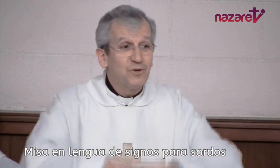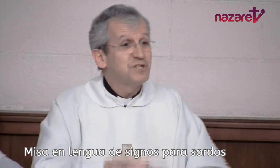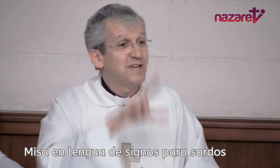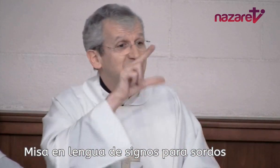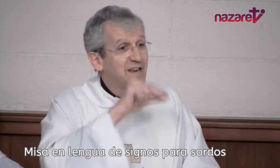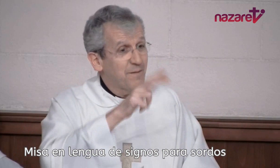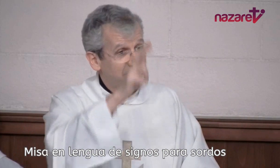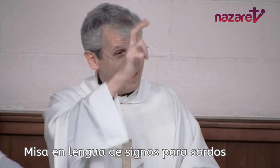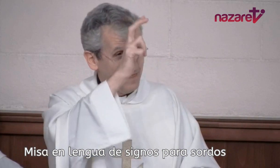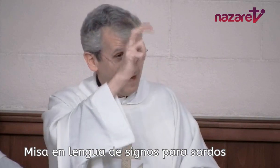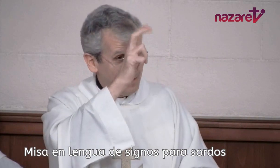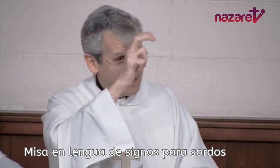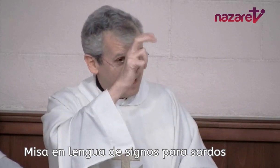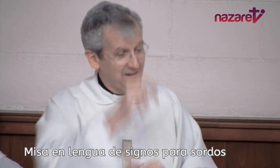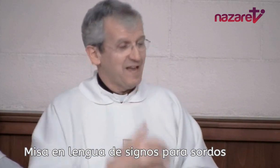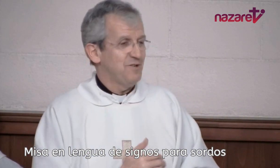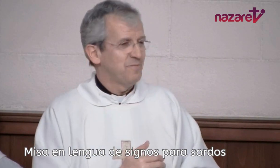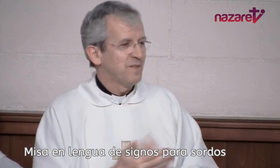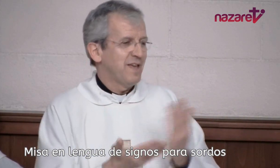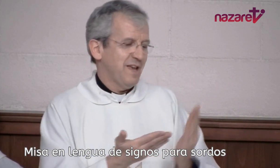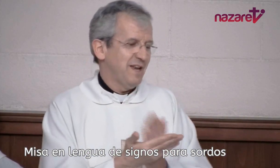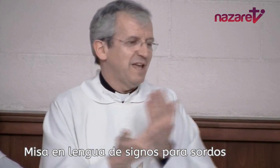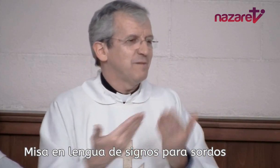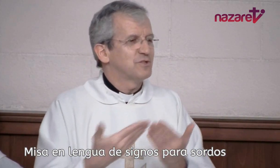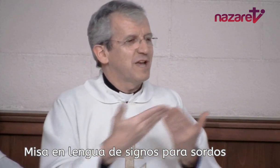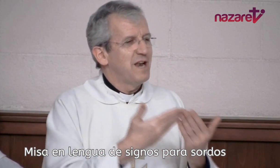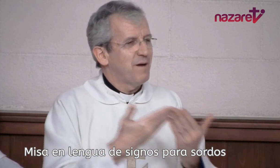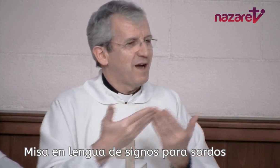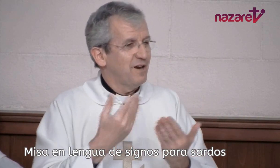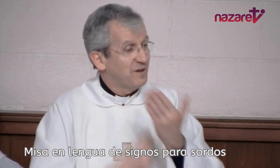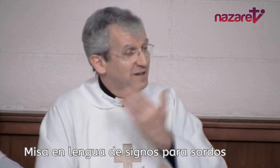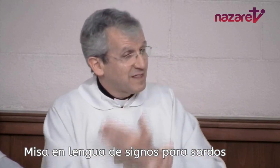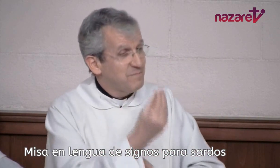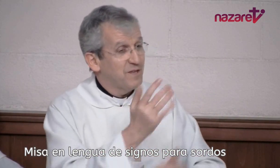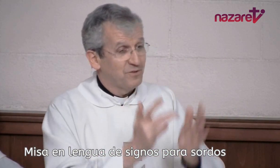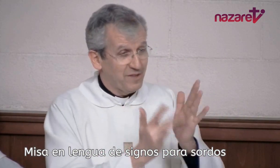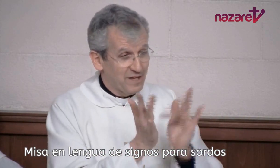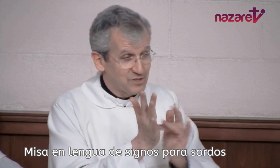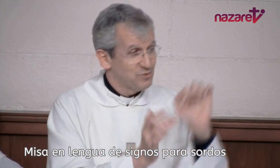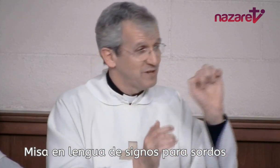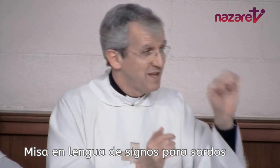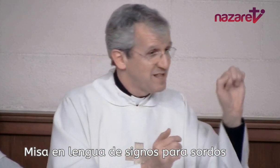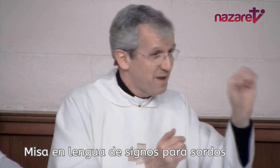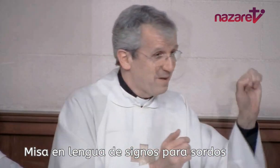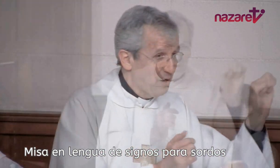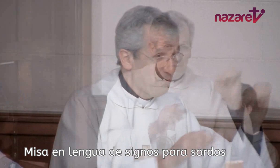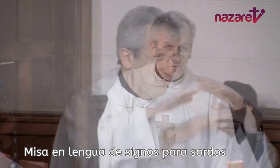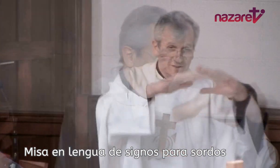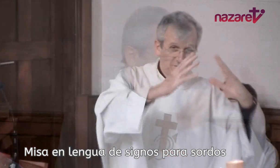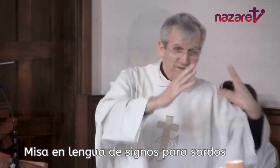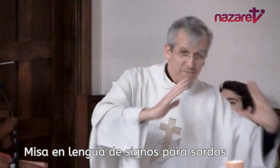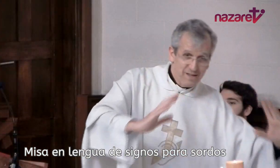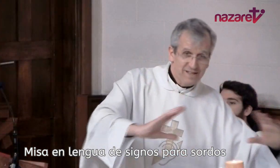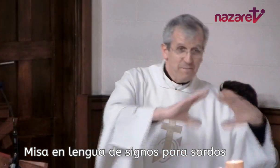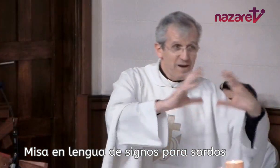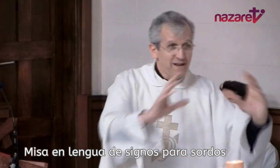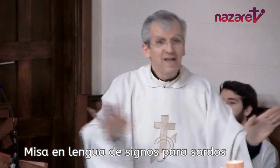noche de Navidad de la Misa del Gallo, y leímos el Evangelio del Nacimiento de Jesús, llamando a la puerta y finalmente en Belén